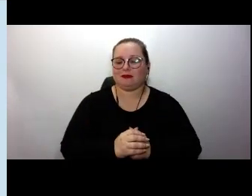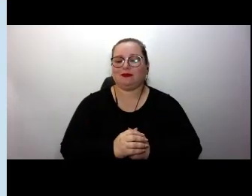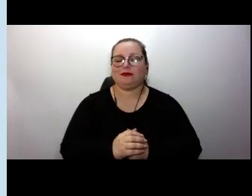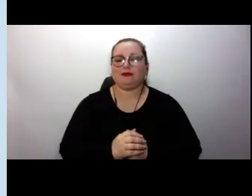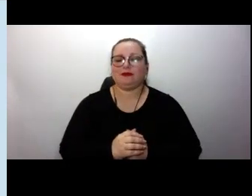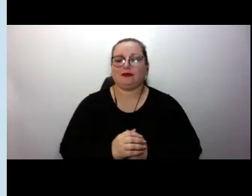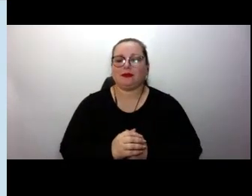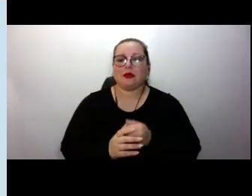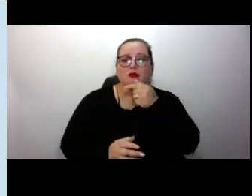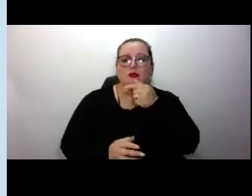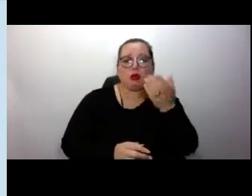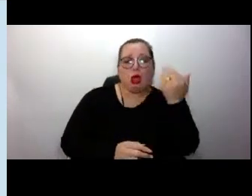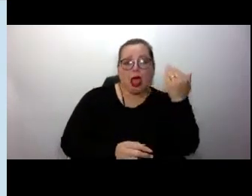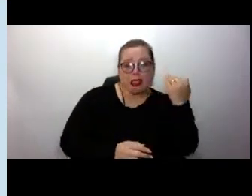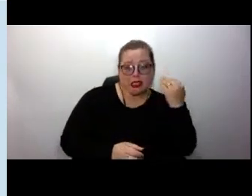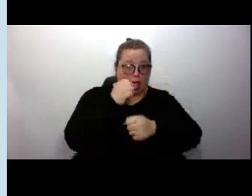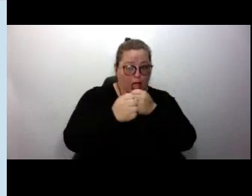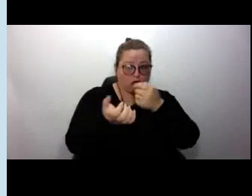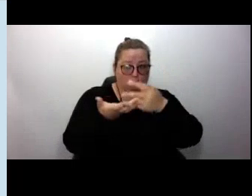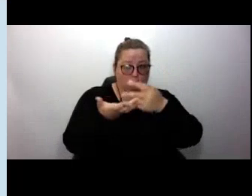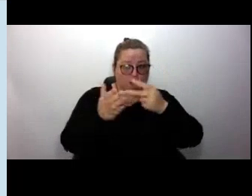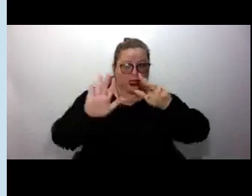Hace poquito, en 2017,